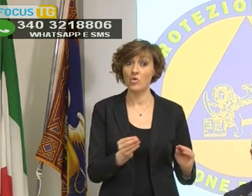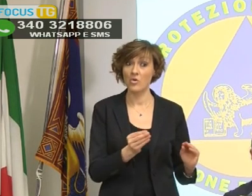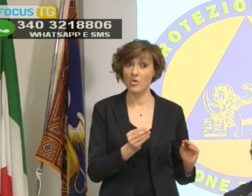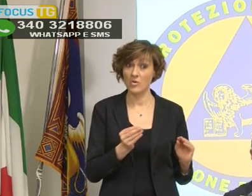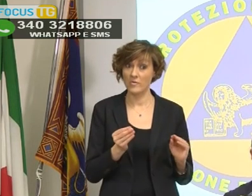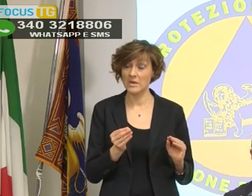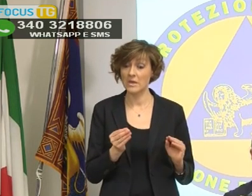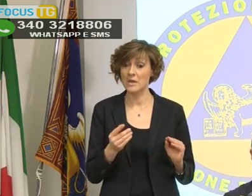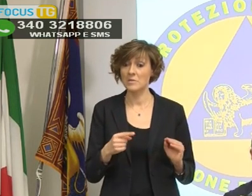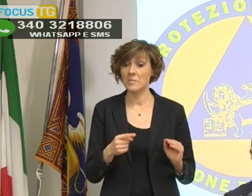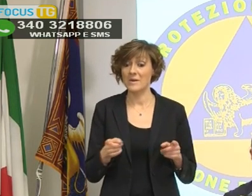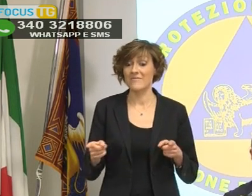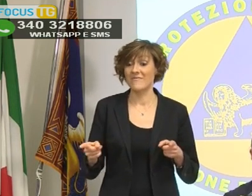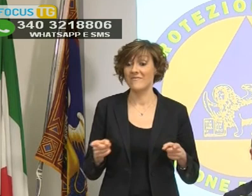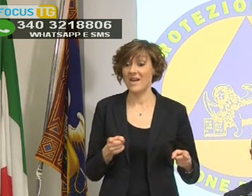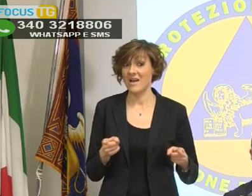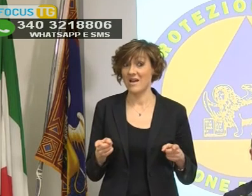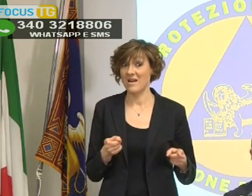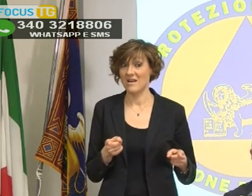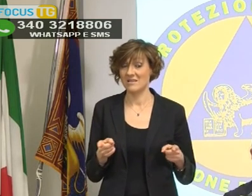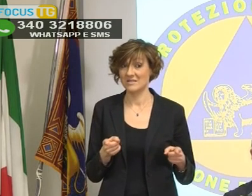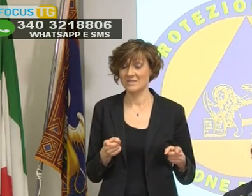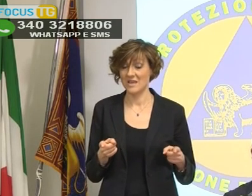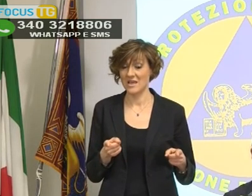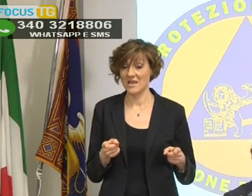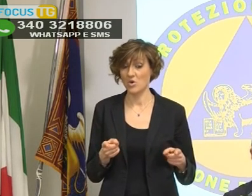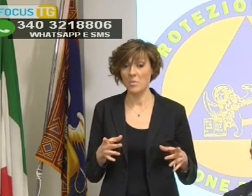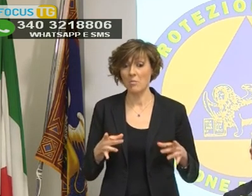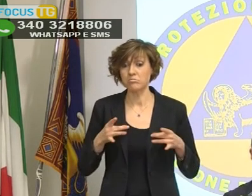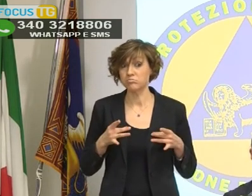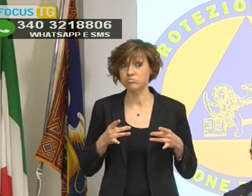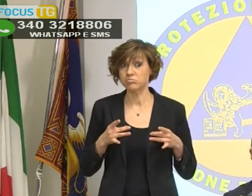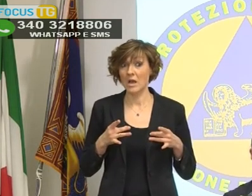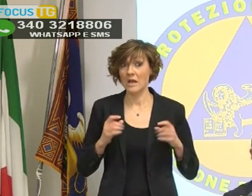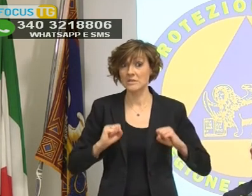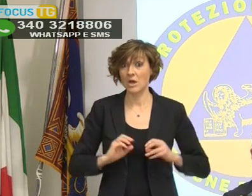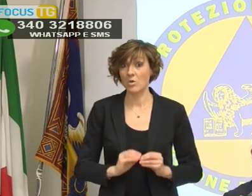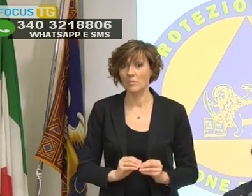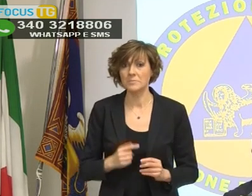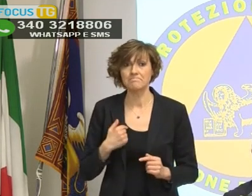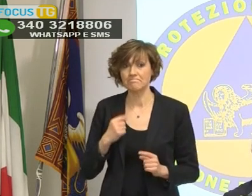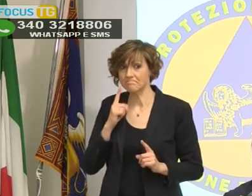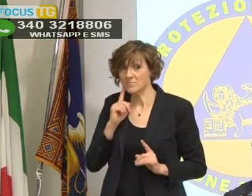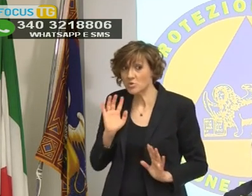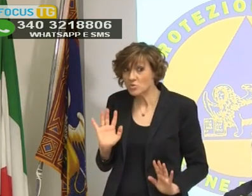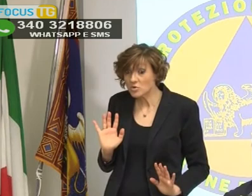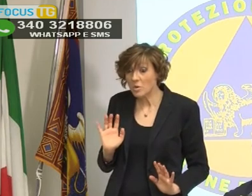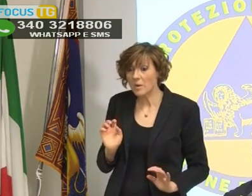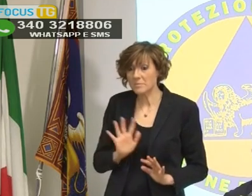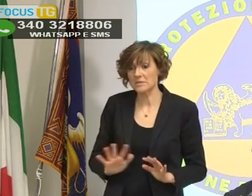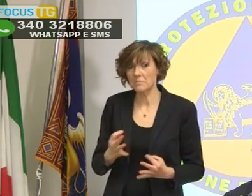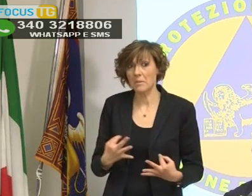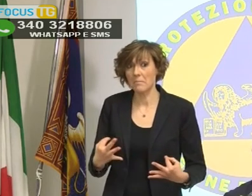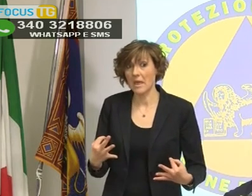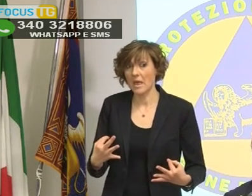hanno contratto in questa fase ultimamente, negli ultimi giorni, insomma, il virus? Non te lo so dire. Immagino bene, perché non abbiamo